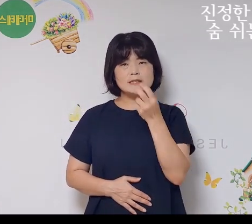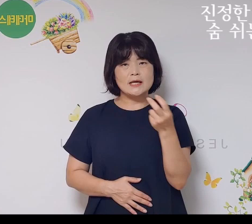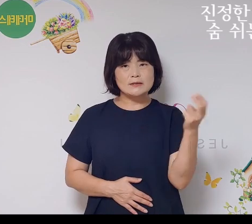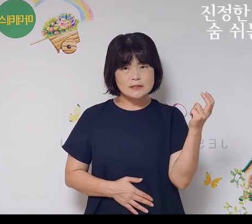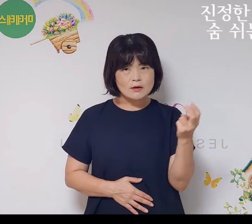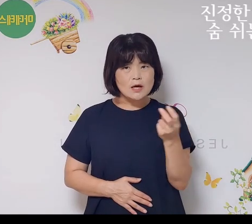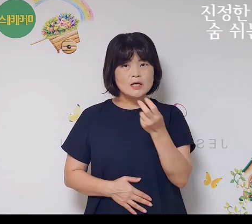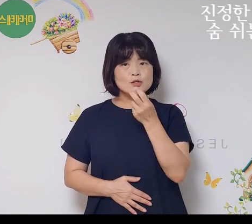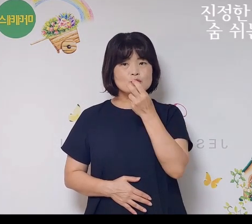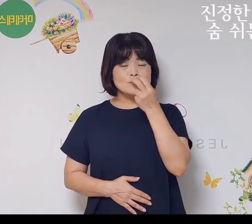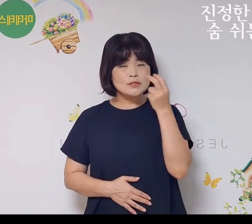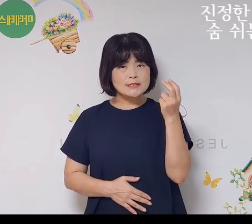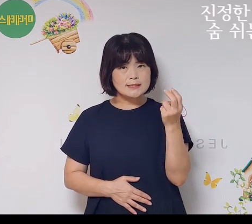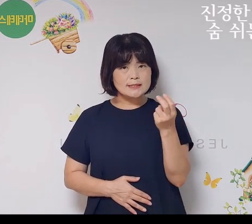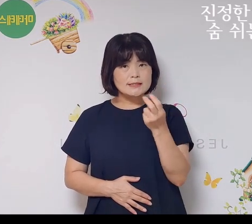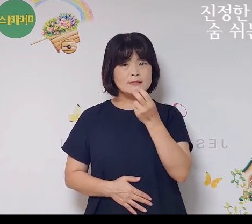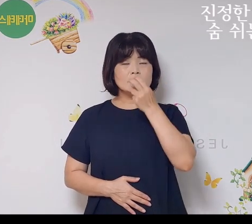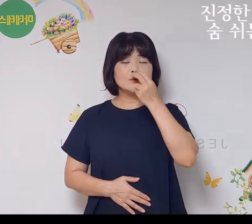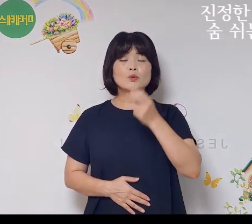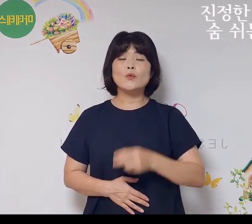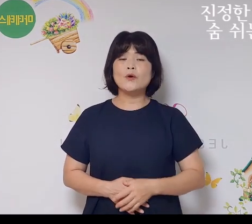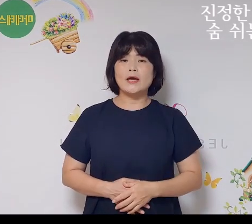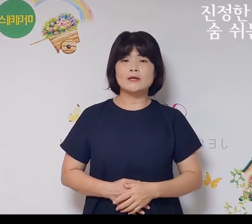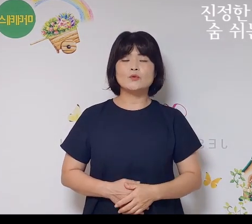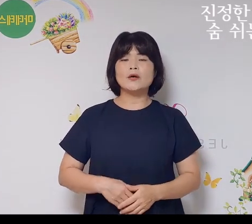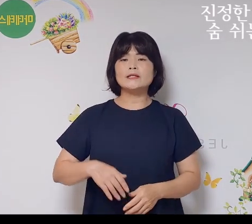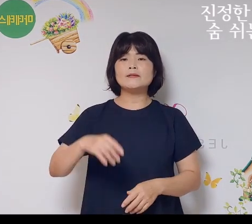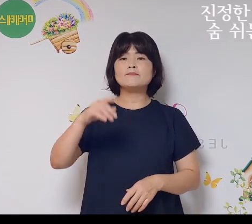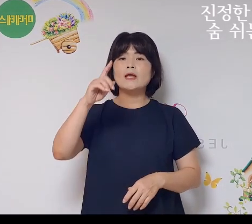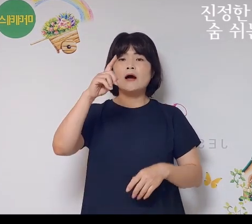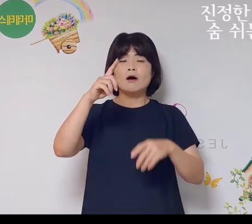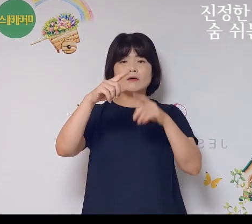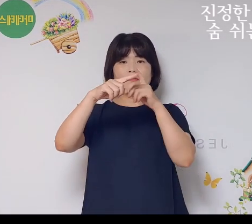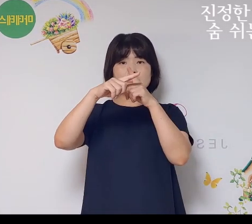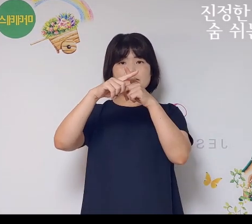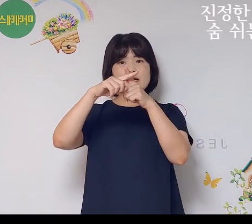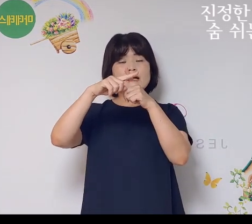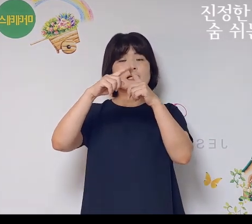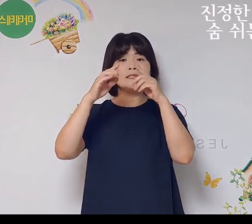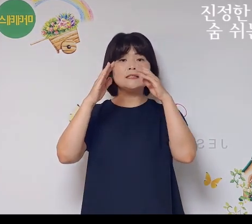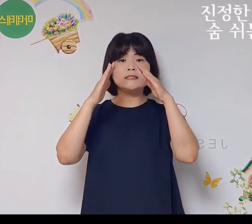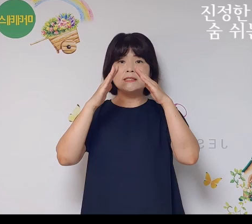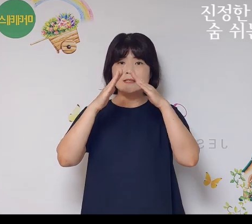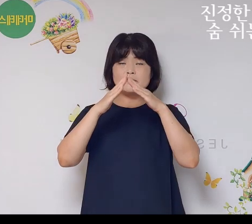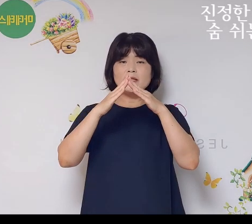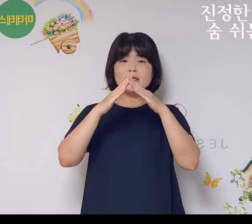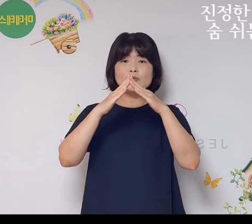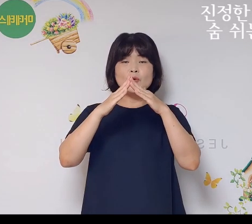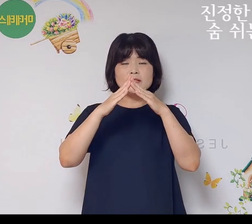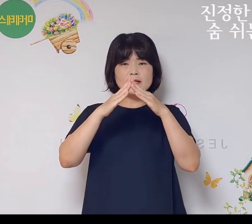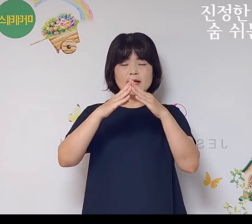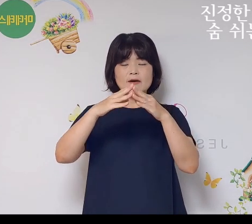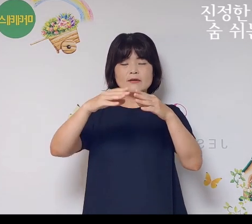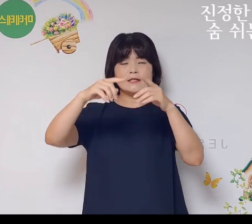뜻이에요. 그래서 숨쉬는 교회는 십자가가 있는 집이 교회잖아요.